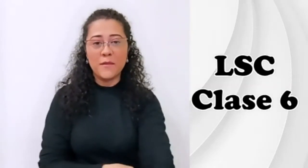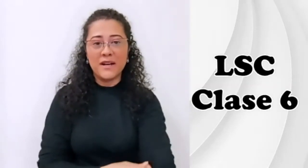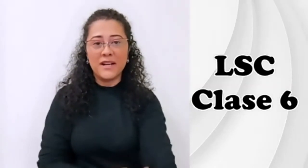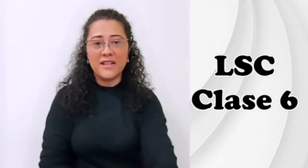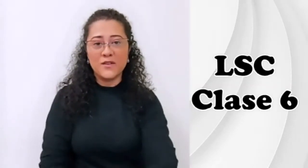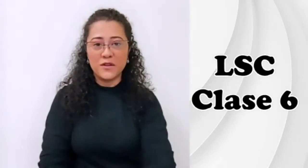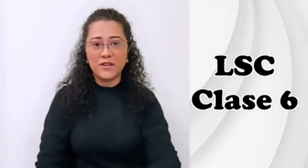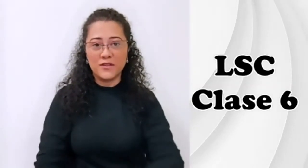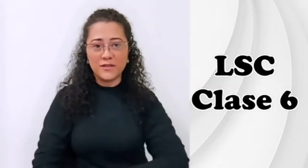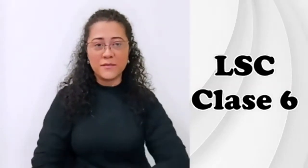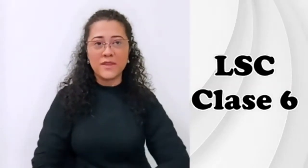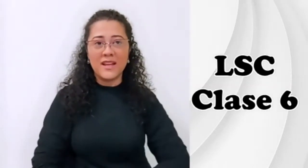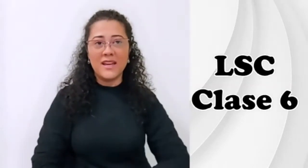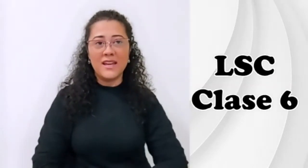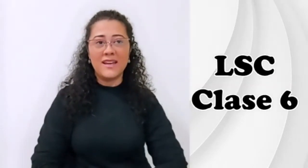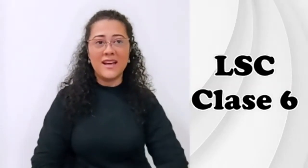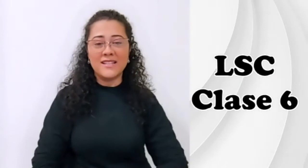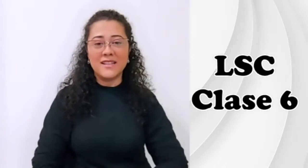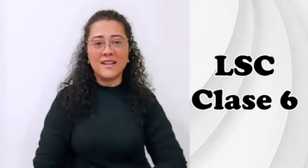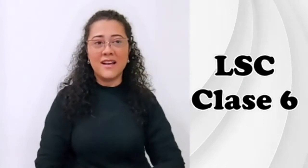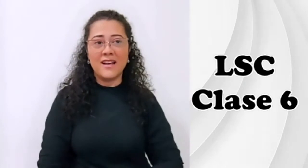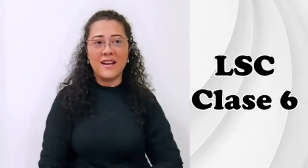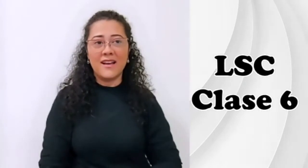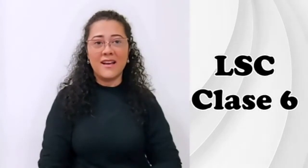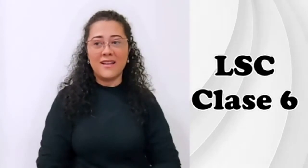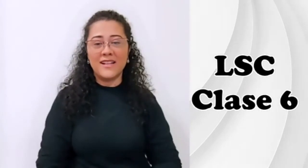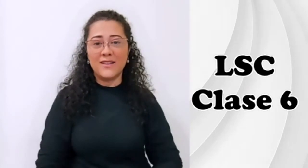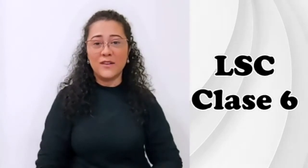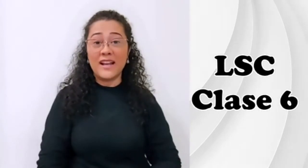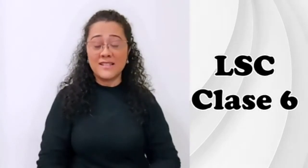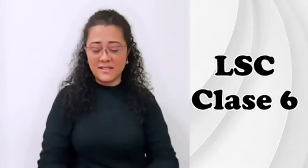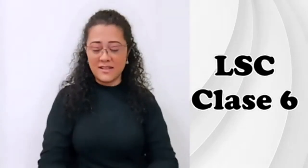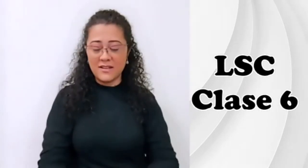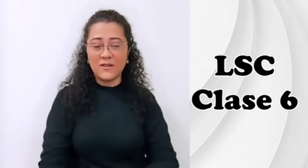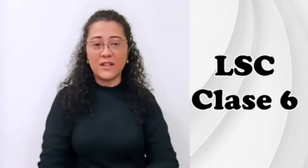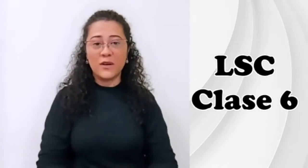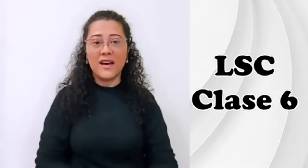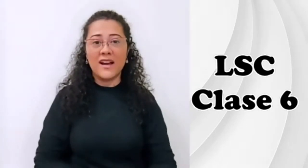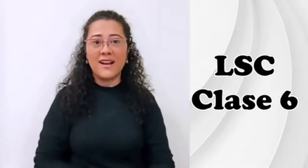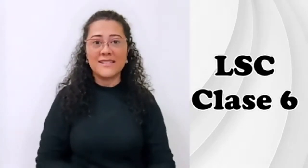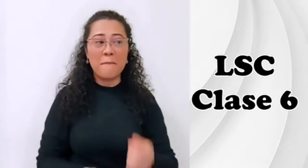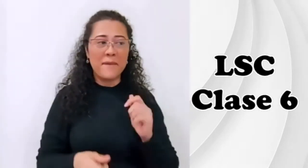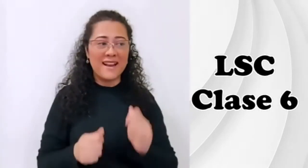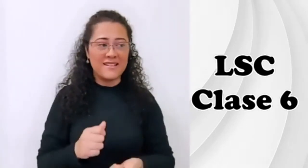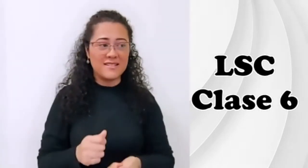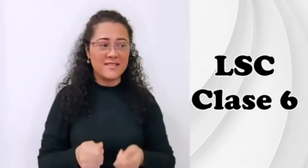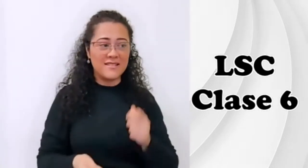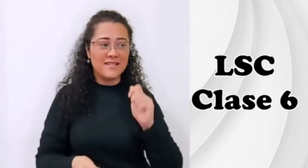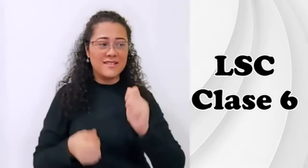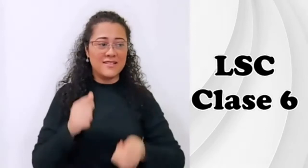para niños sordos y allí la directora les enseñó a tocar las campanas. No sé si